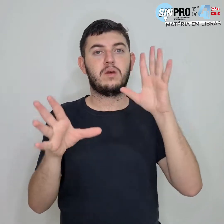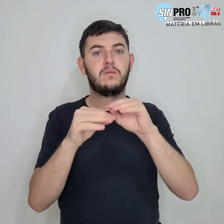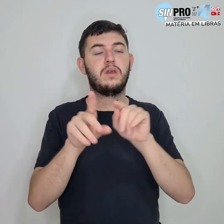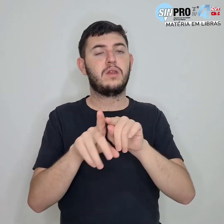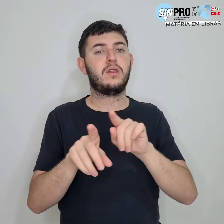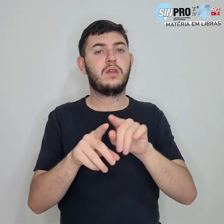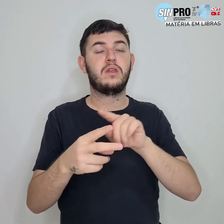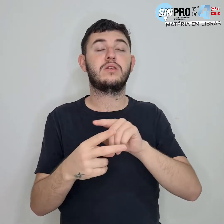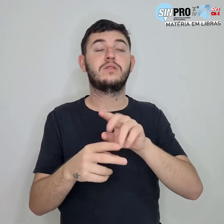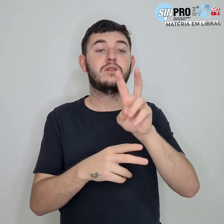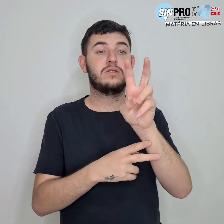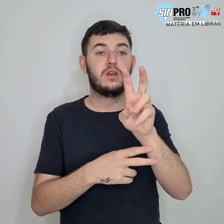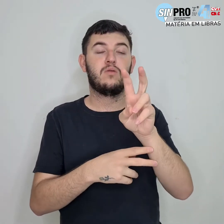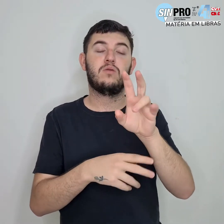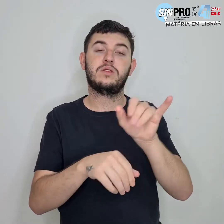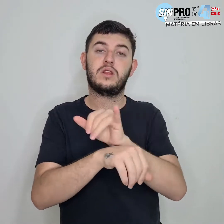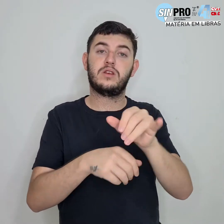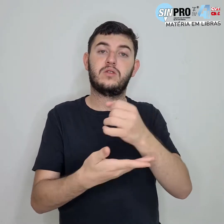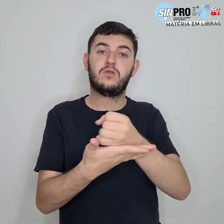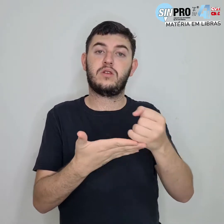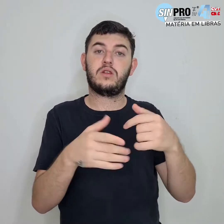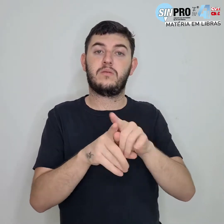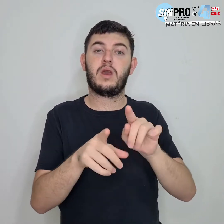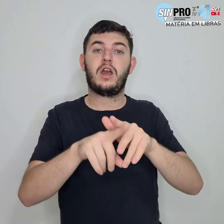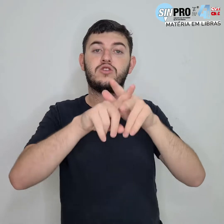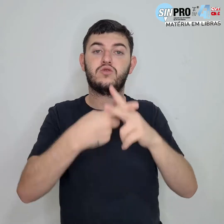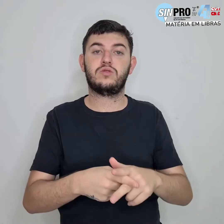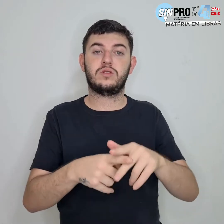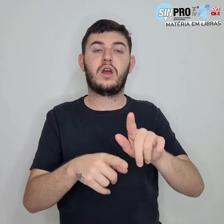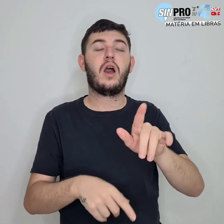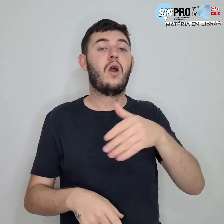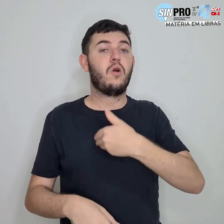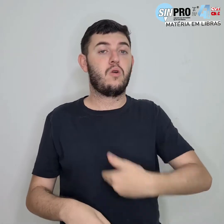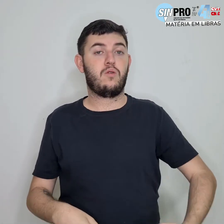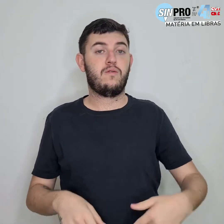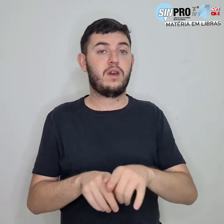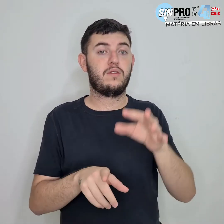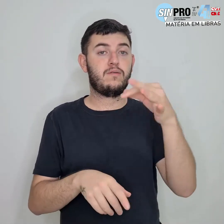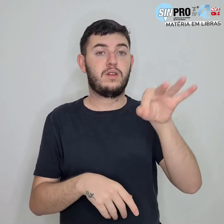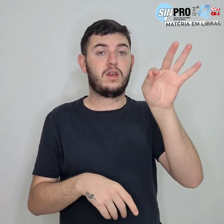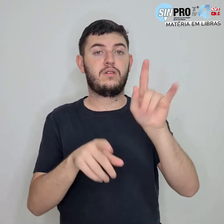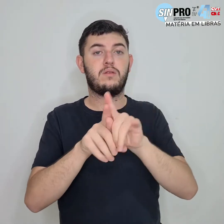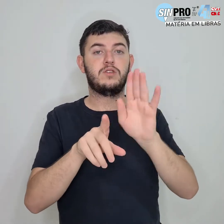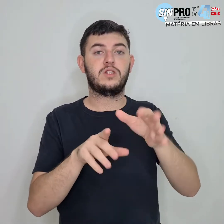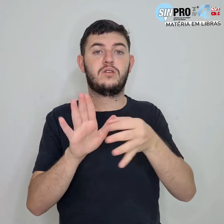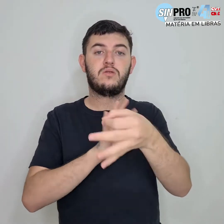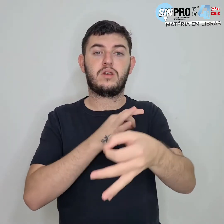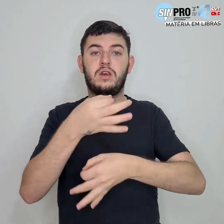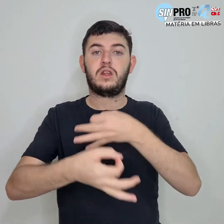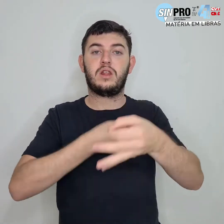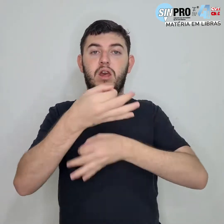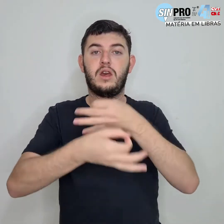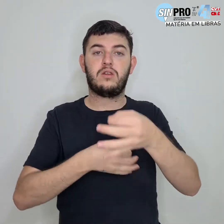Constituição Federal aos critérios largamente combatidos pela população brasileira de antes da Assembleia